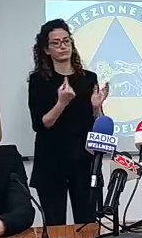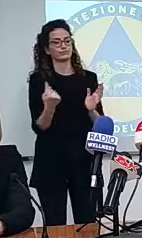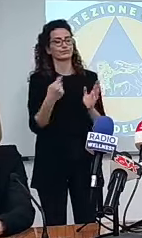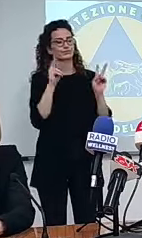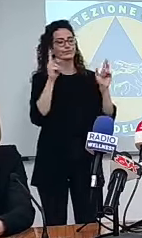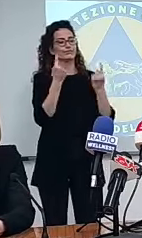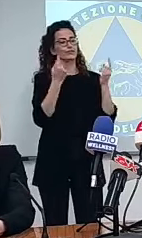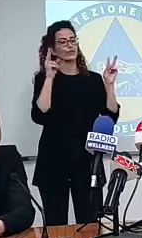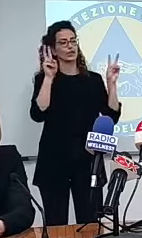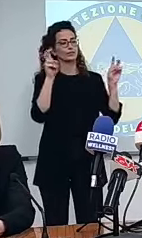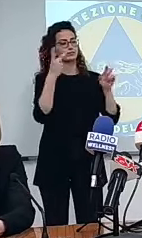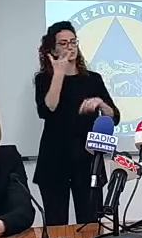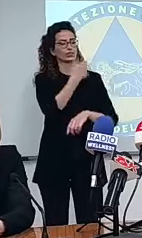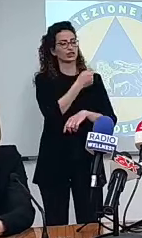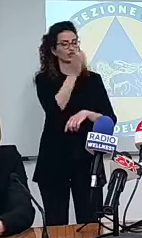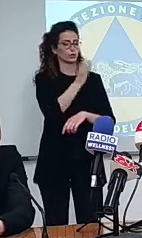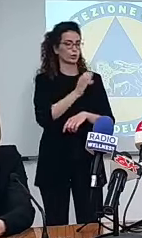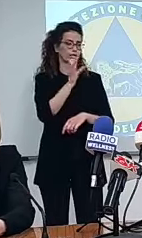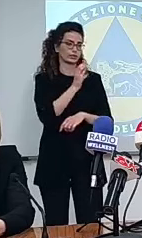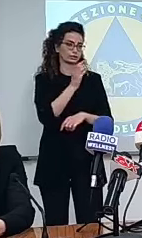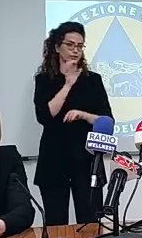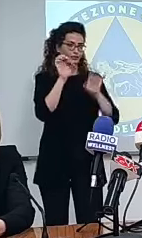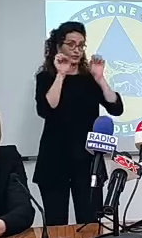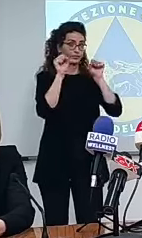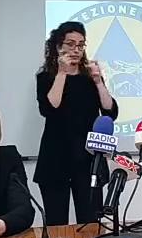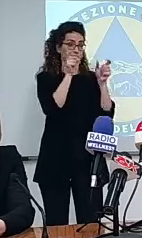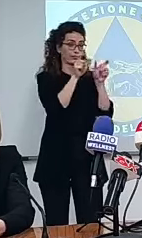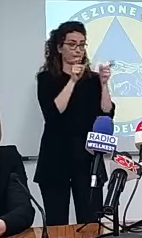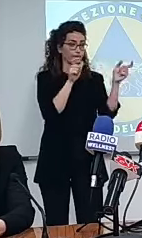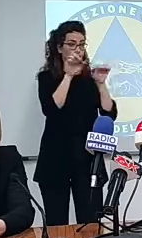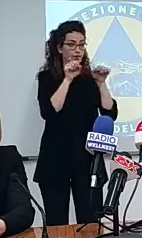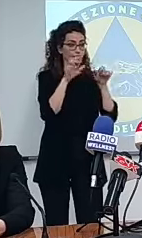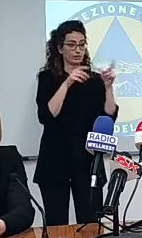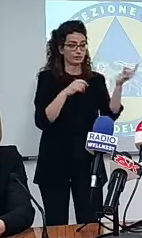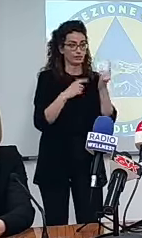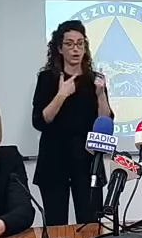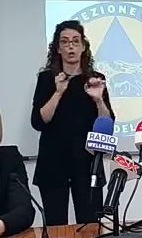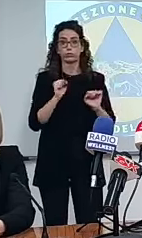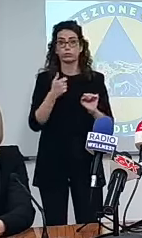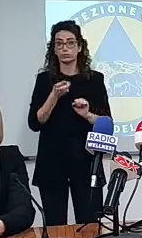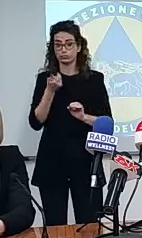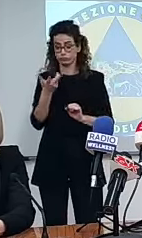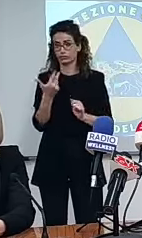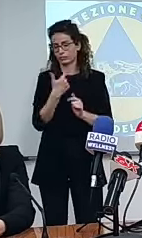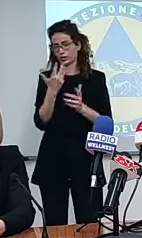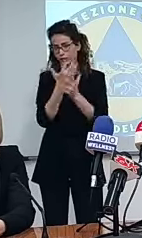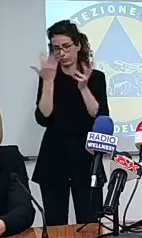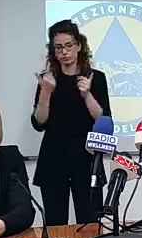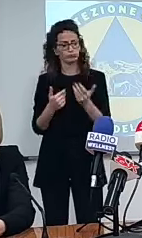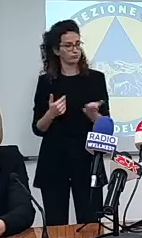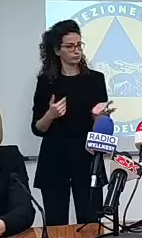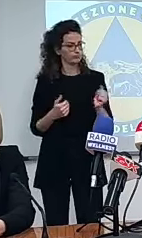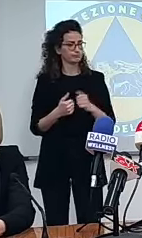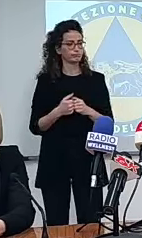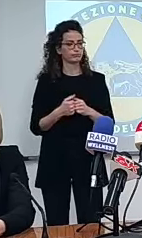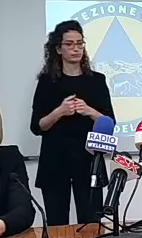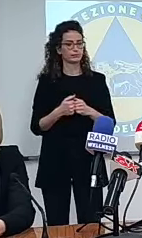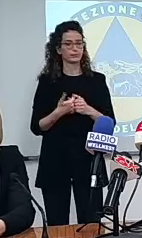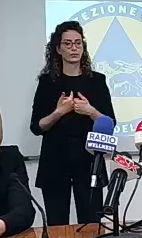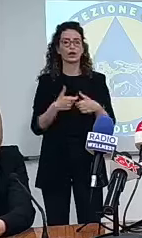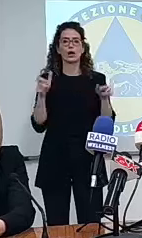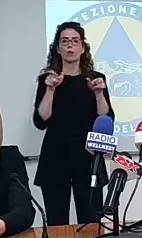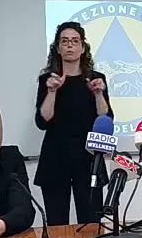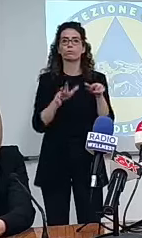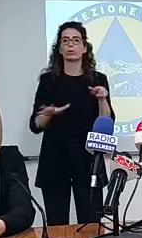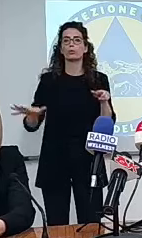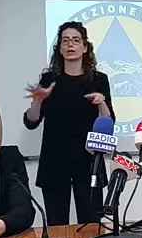vaccini per i turisti che vengono in Veneto, ecco, quali allora, sono... Posso darti un dato così ci capiamo? Sì, prego. La